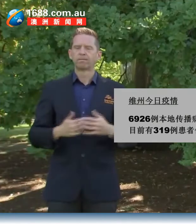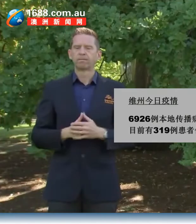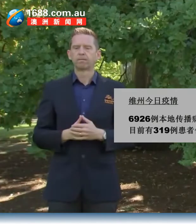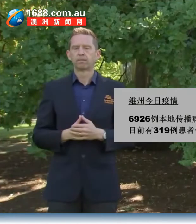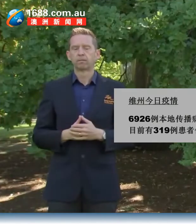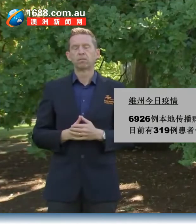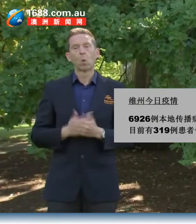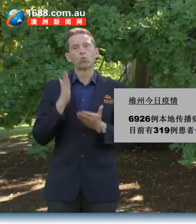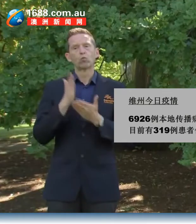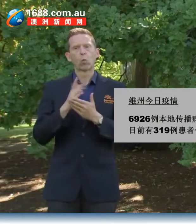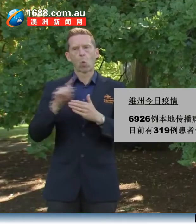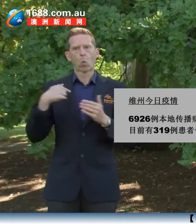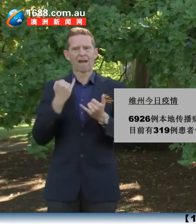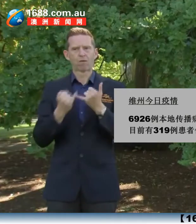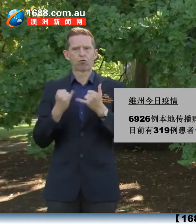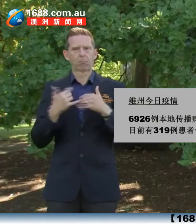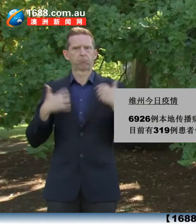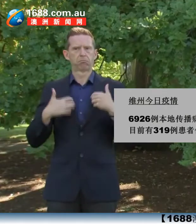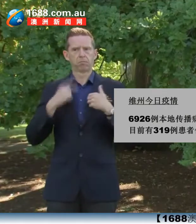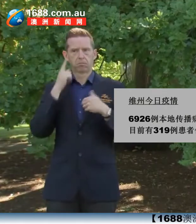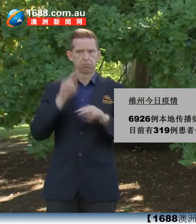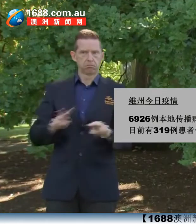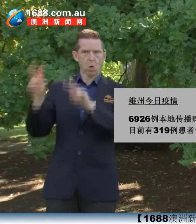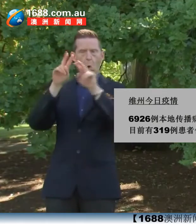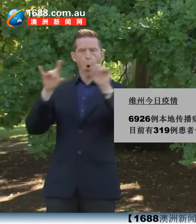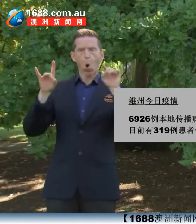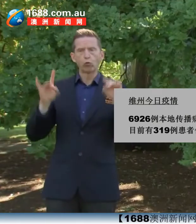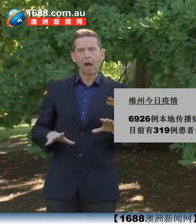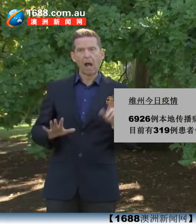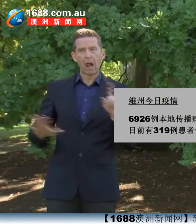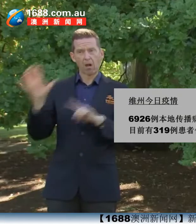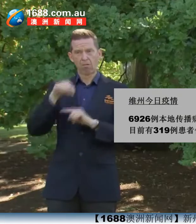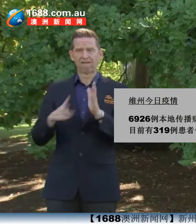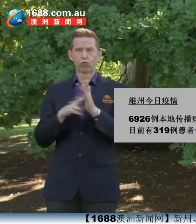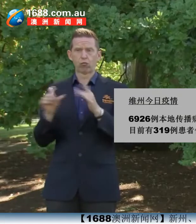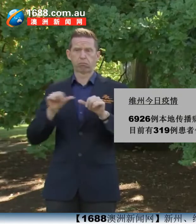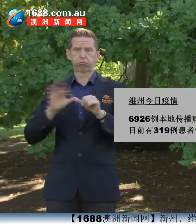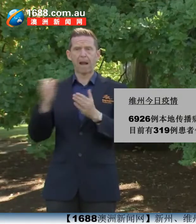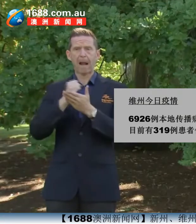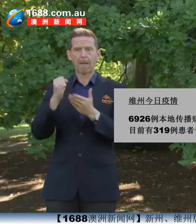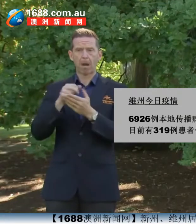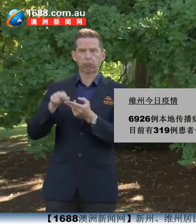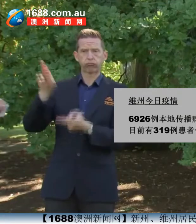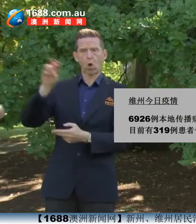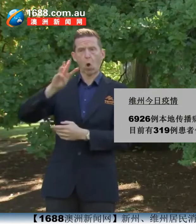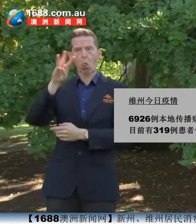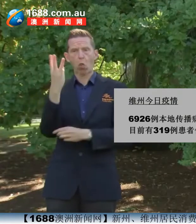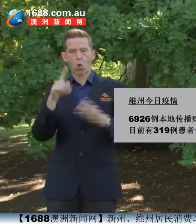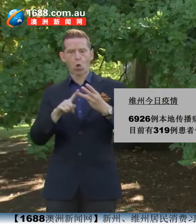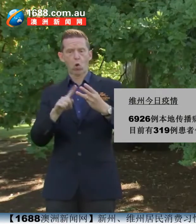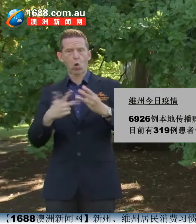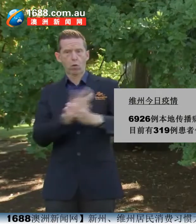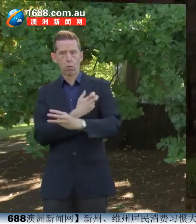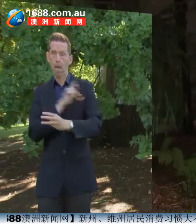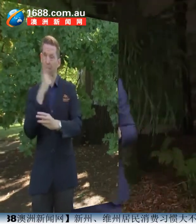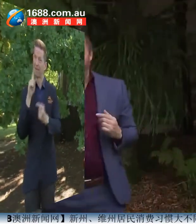告6926例本地传播病例，17例死亡。目前有319例患者住院，22例在重症监护室接